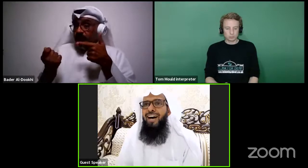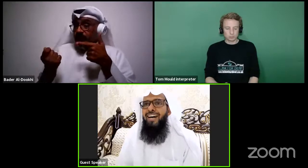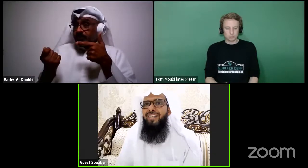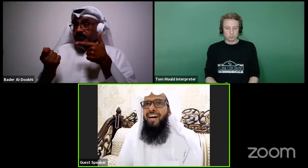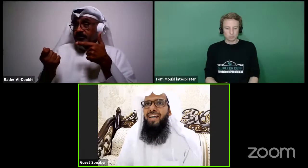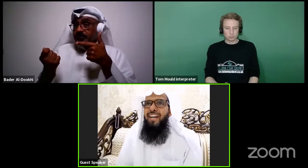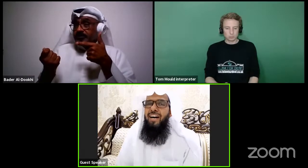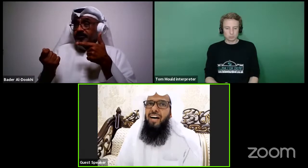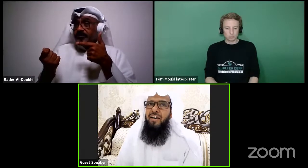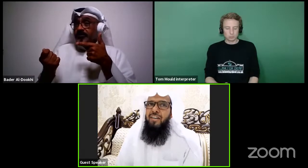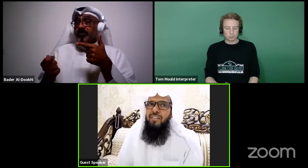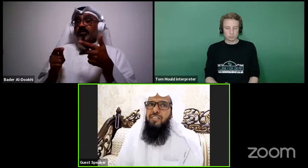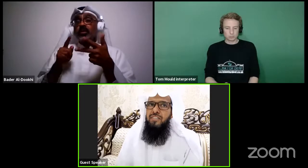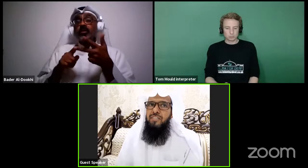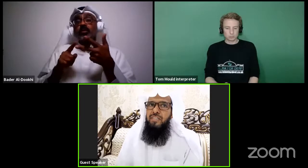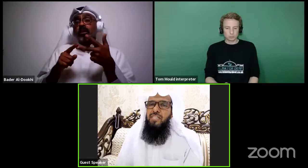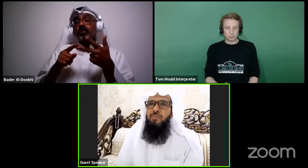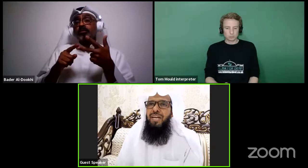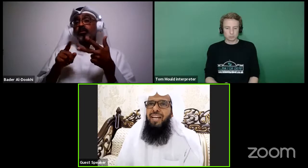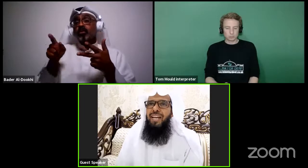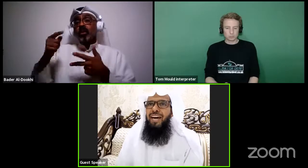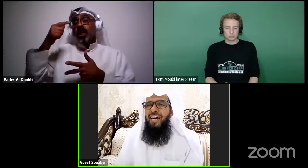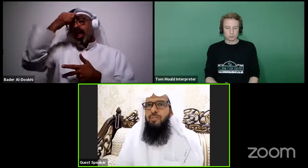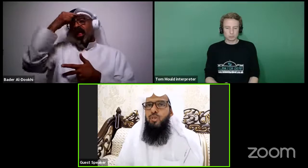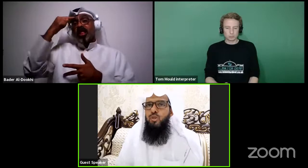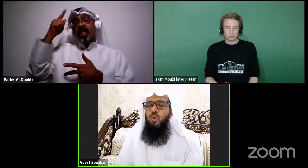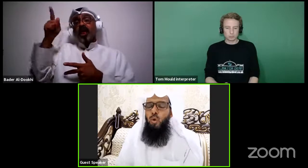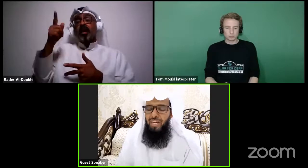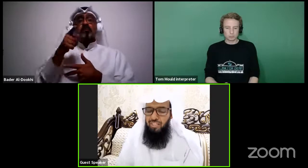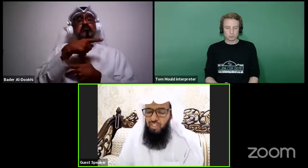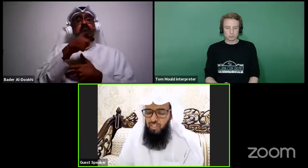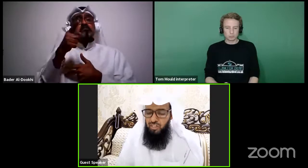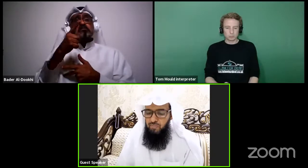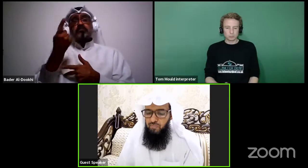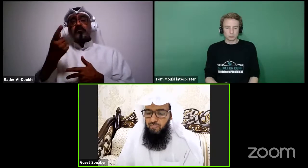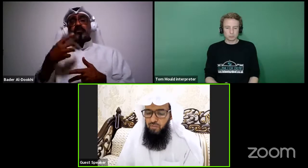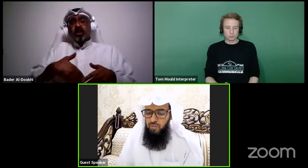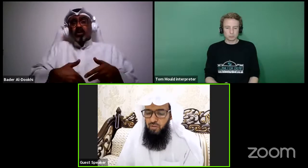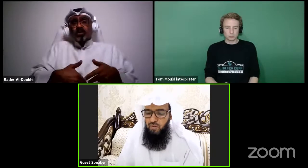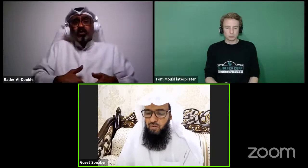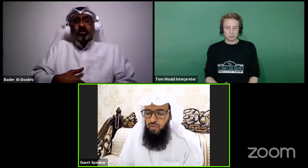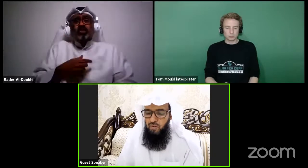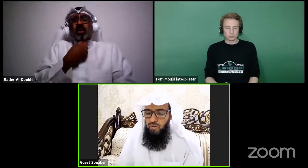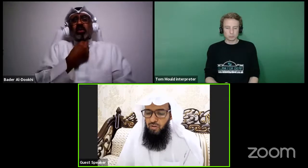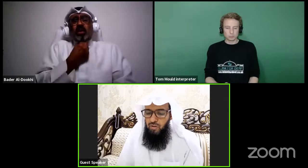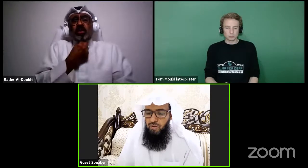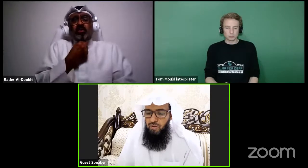ويصبر على أقدار الله، يصبر على ألم الجوع والعطش.